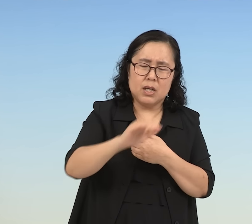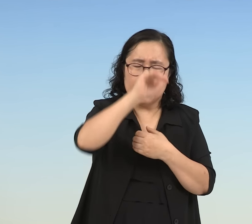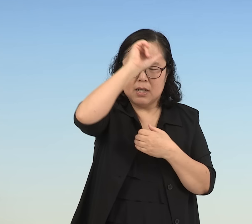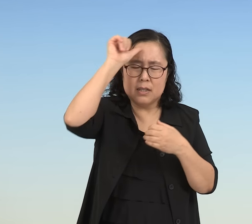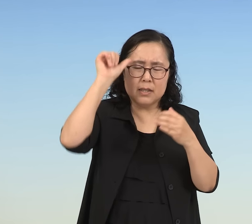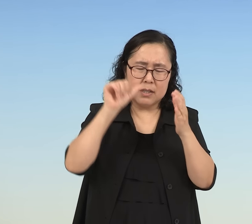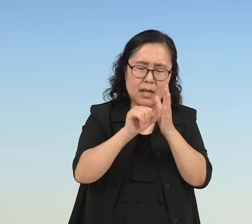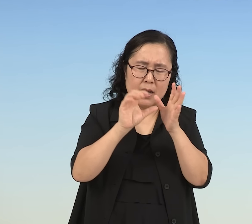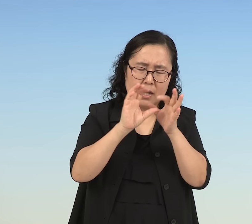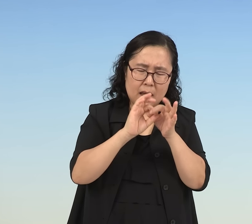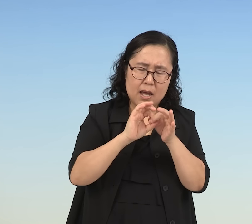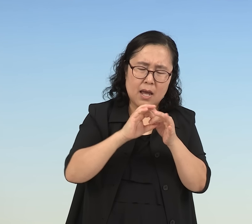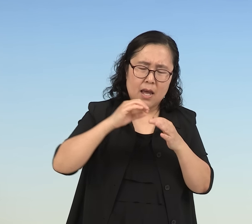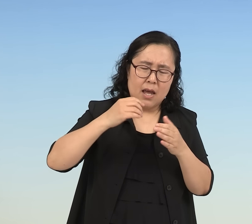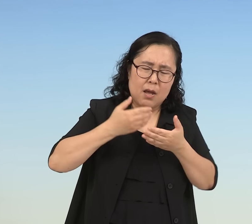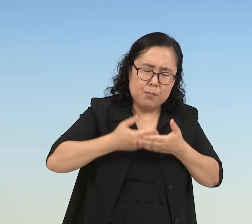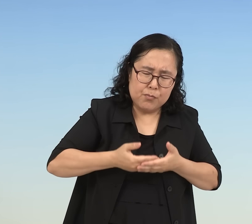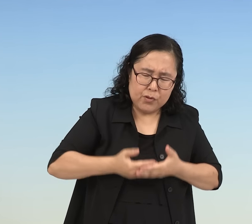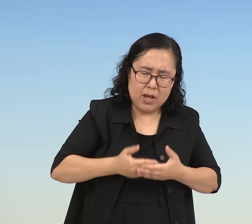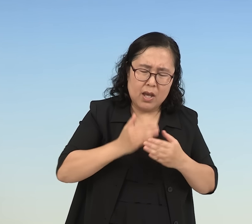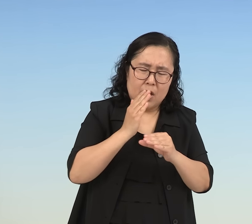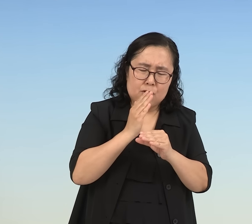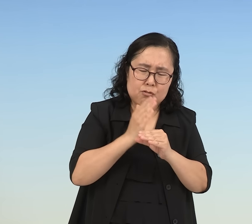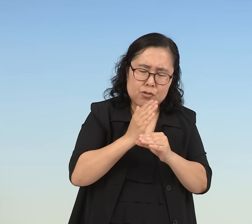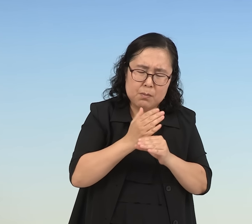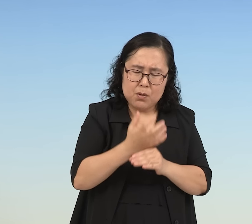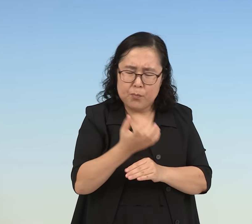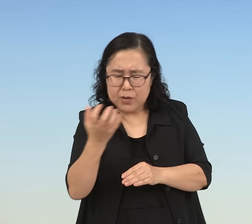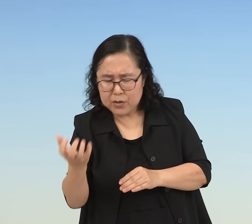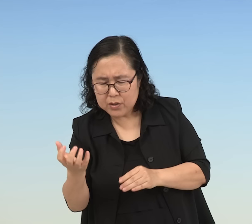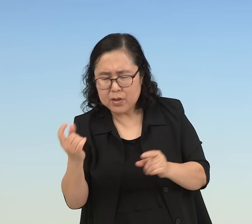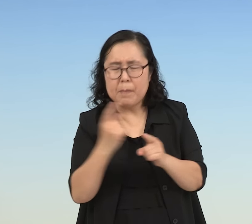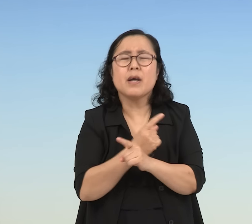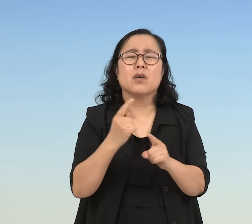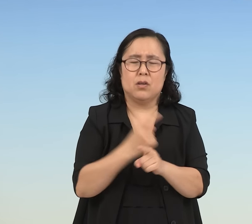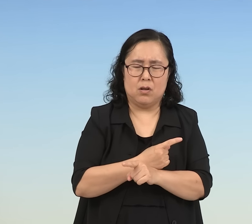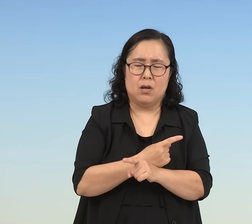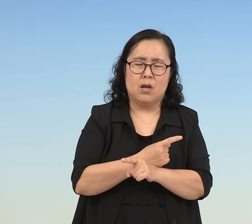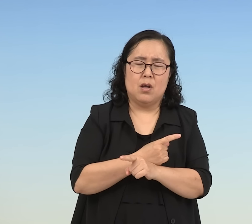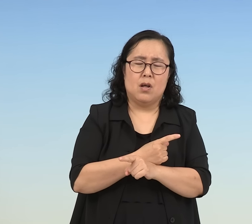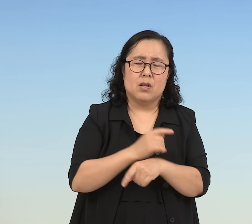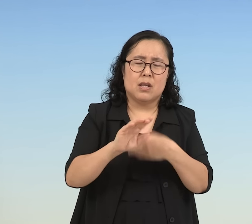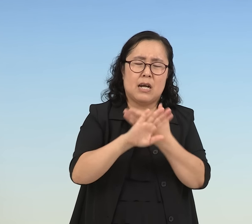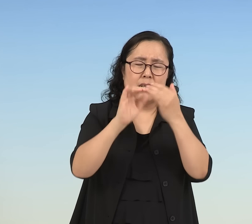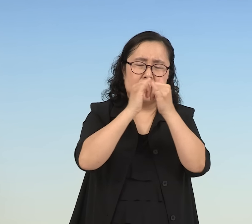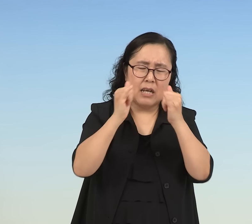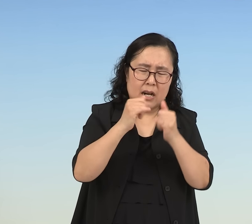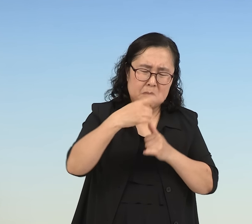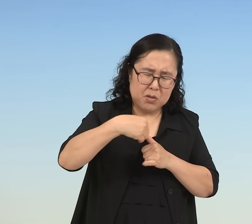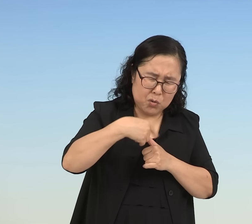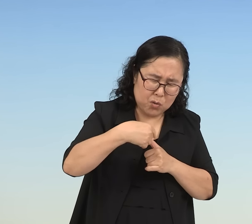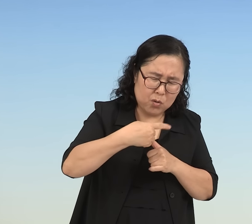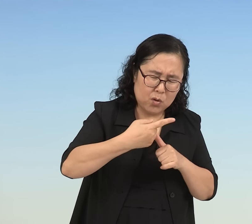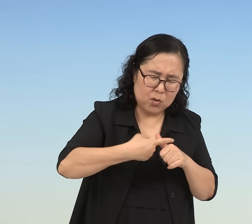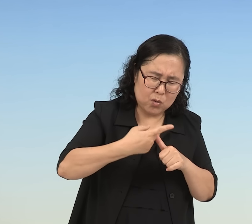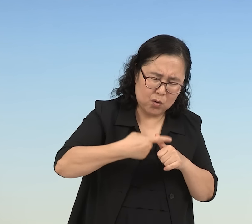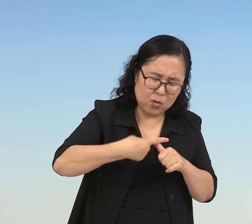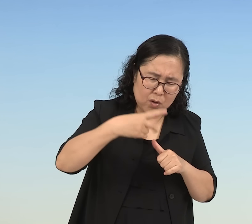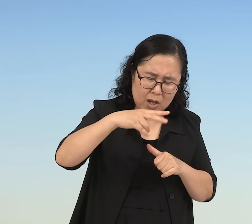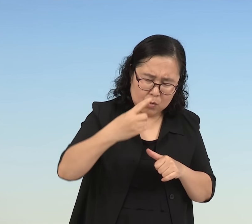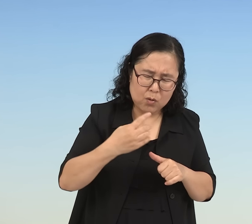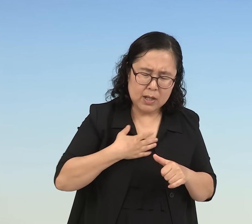우리 인생의 액센트가, 우리 인생의 무게중심이 달라져 누가 뭐라고 하든 나는